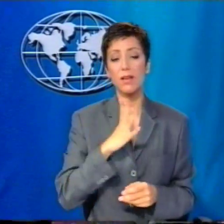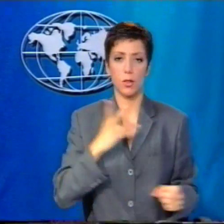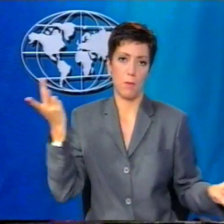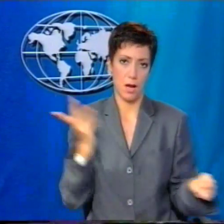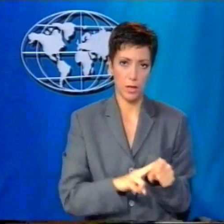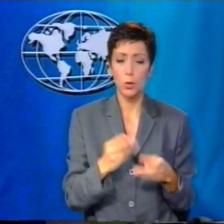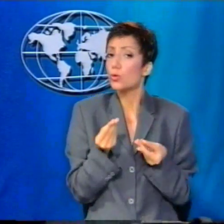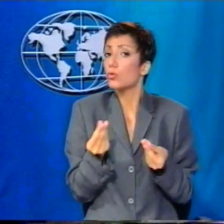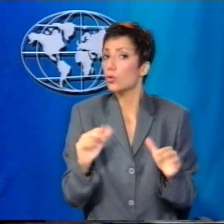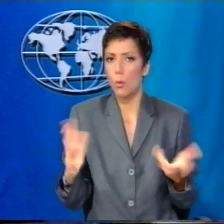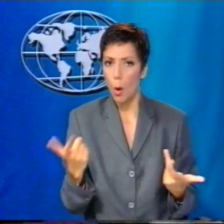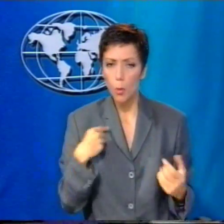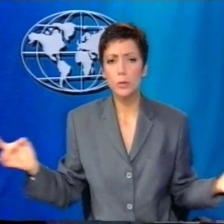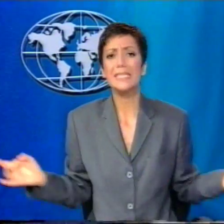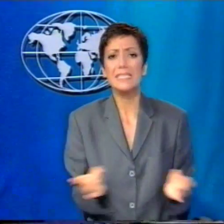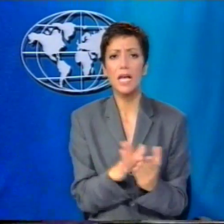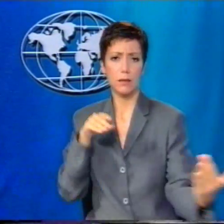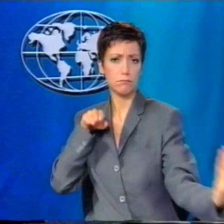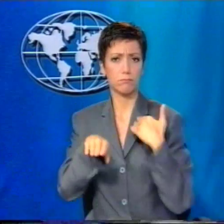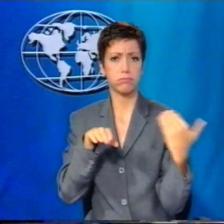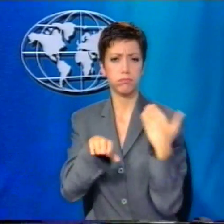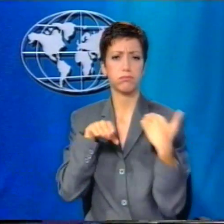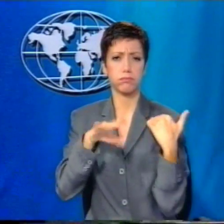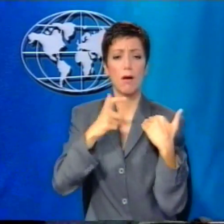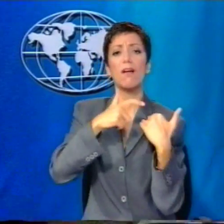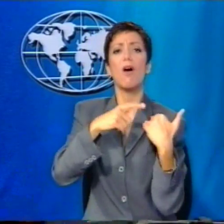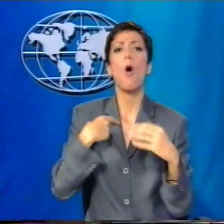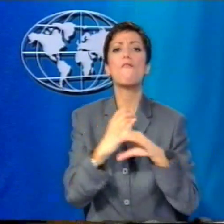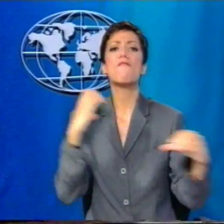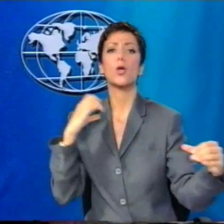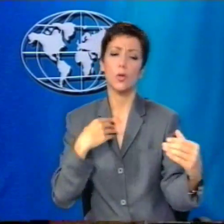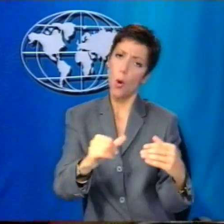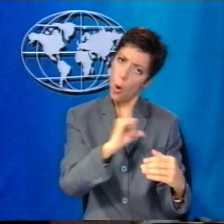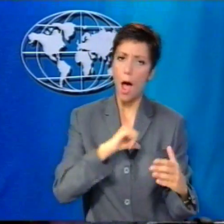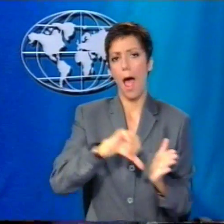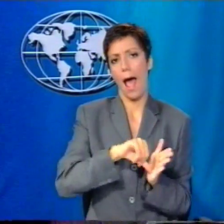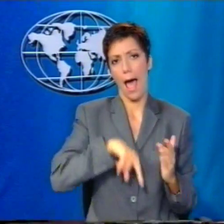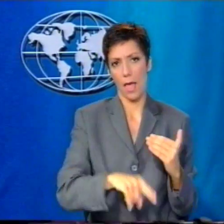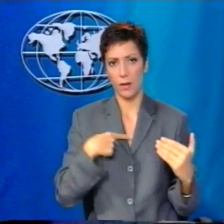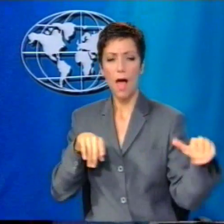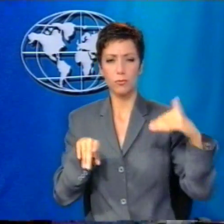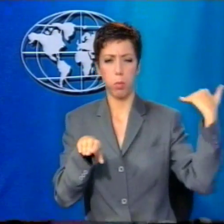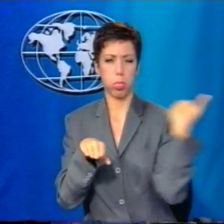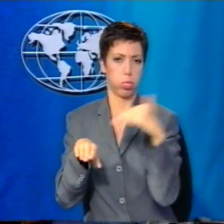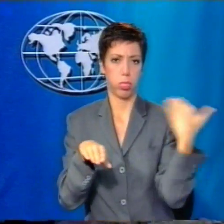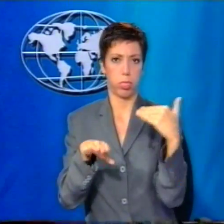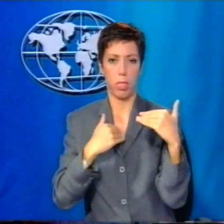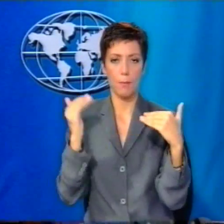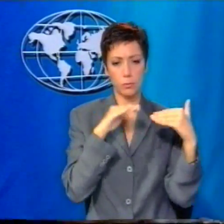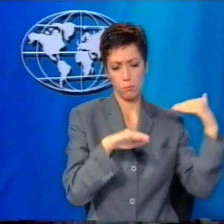δυστύχημα προκλήθηκε όταν ο οδηγός του φορτηγού, που κατευθυνόταν προς την Αθήνα, έχασε τον έλεγχο του οχήματός του και έστριψε απότομα